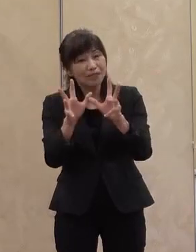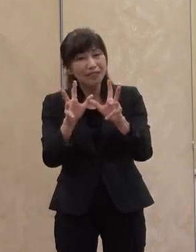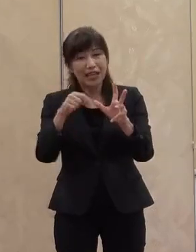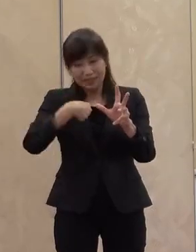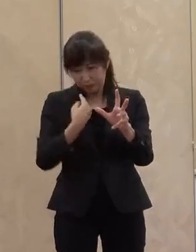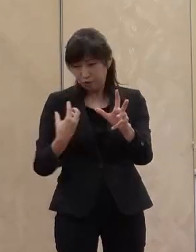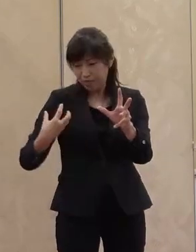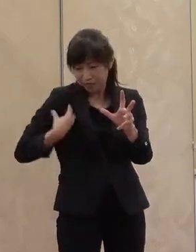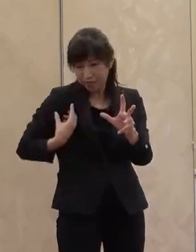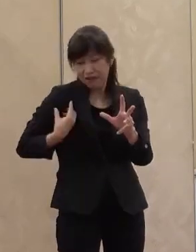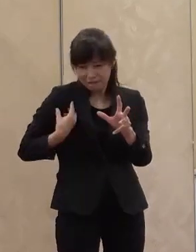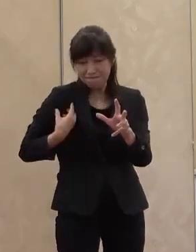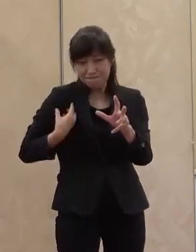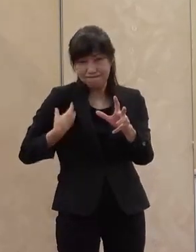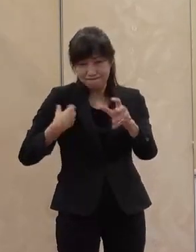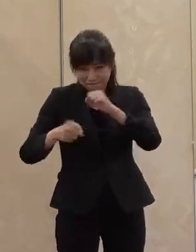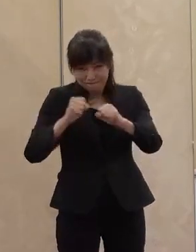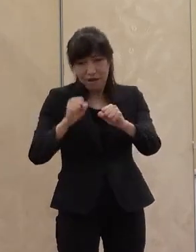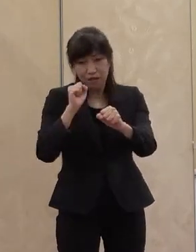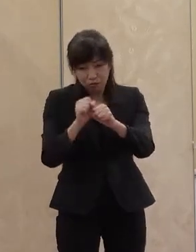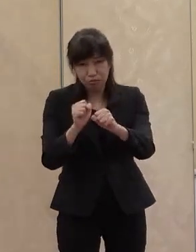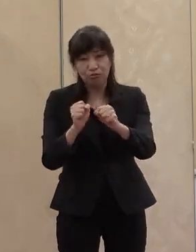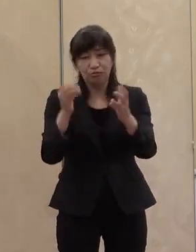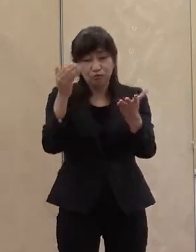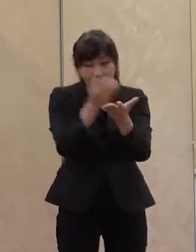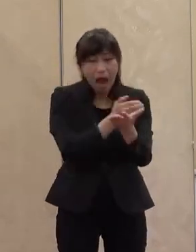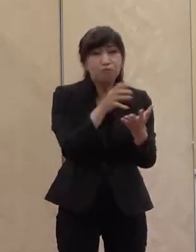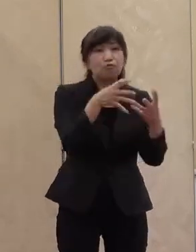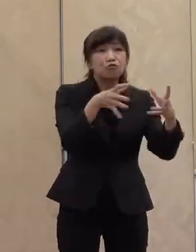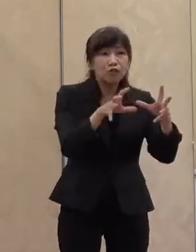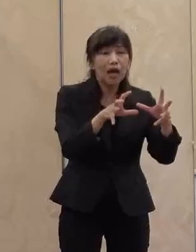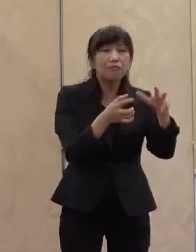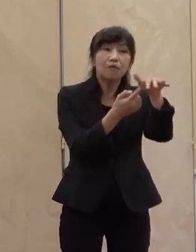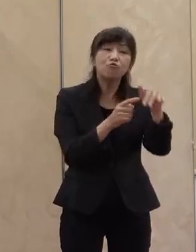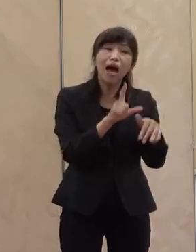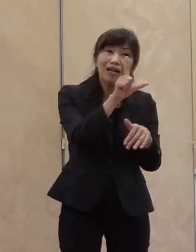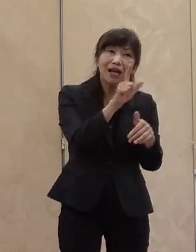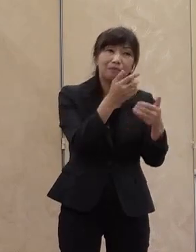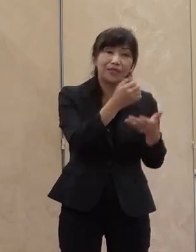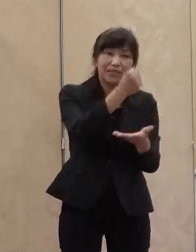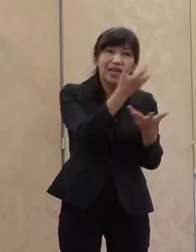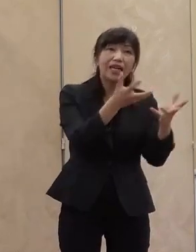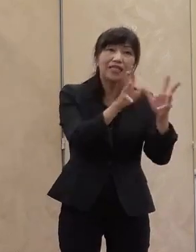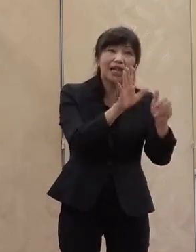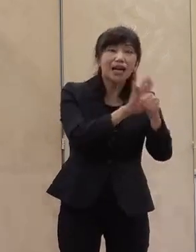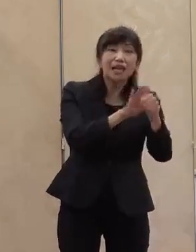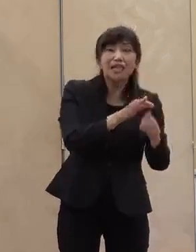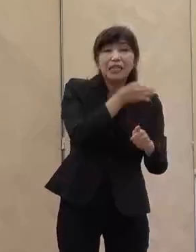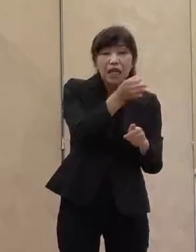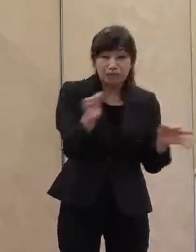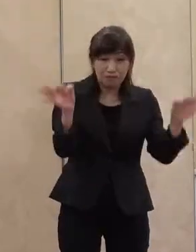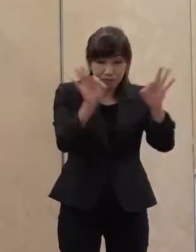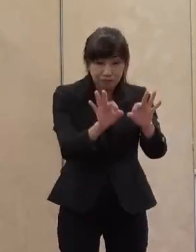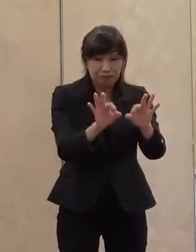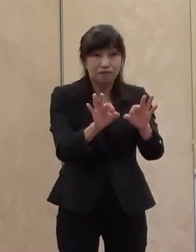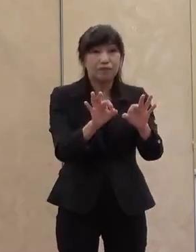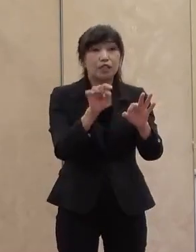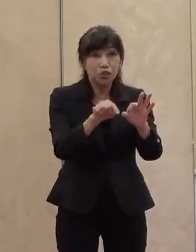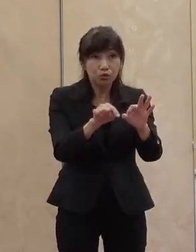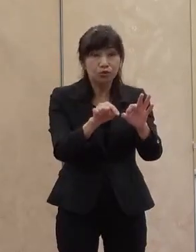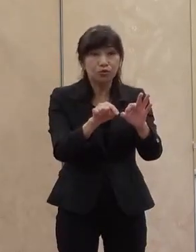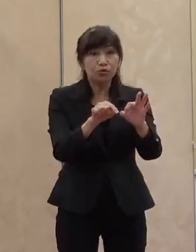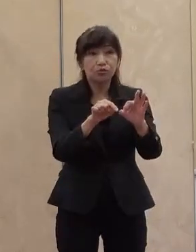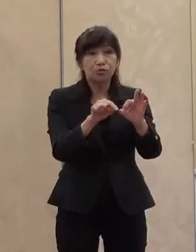れば、その残りの半分部分は村上財団が出すということです。で合わせてだから2倍